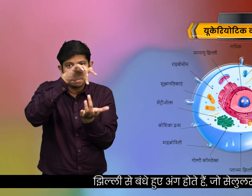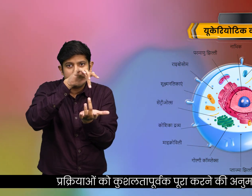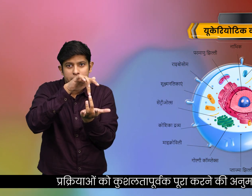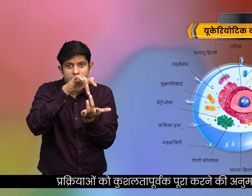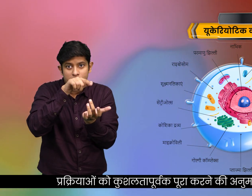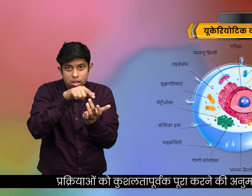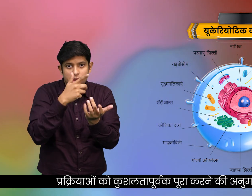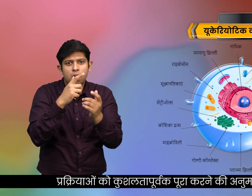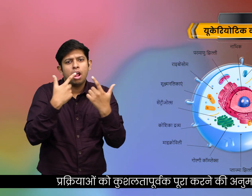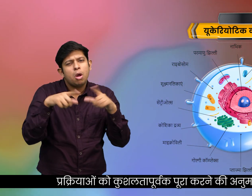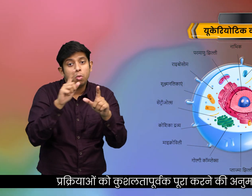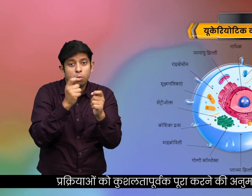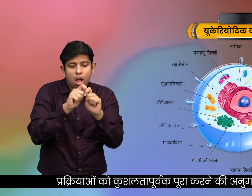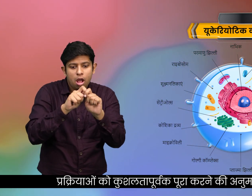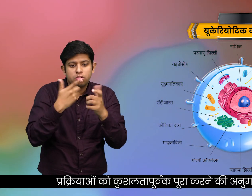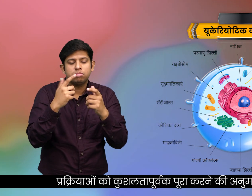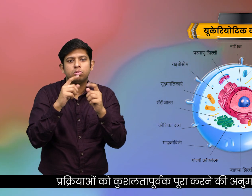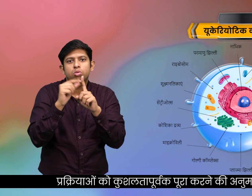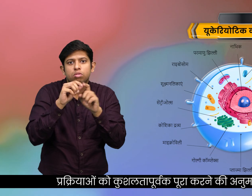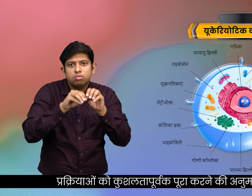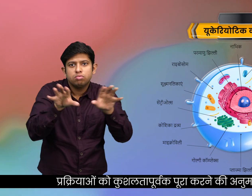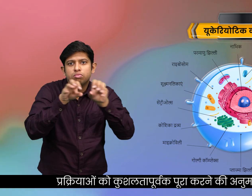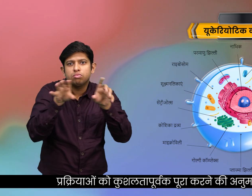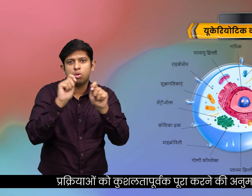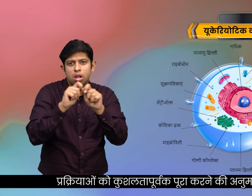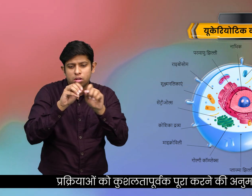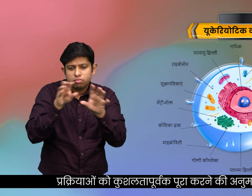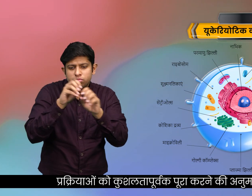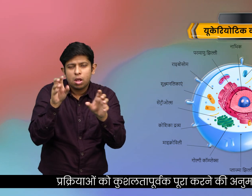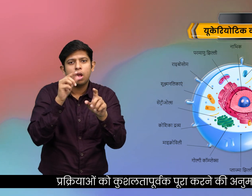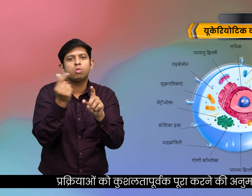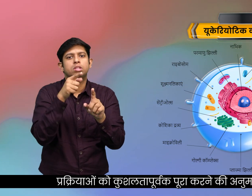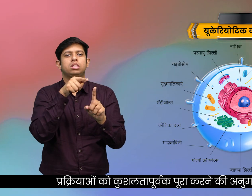सेलुलर प्रक्रियाओं को कुशलतापूर्वक पूरा करने की अनुमति देते हैं।